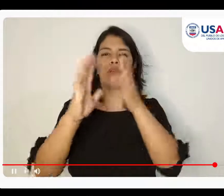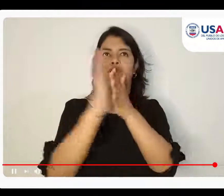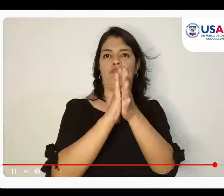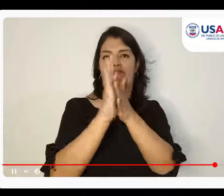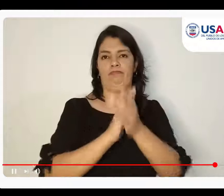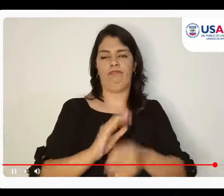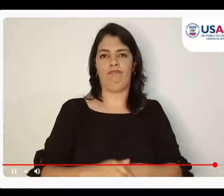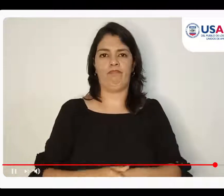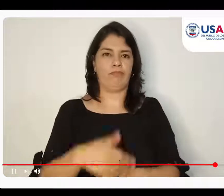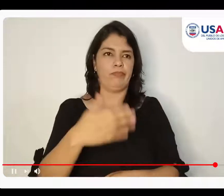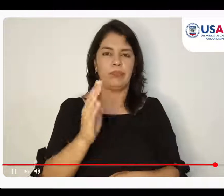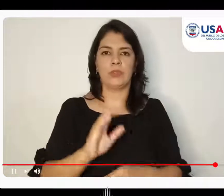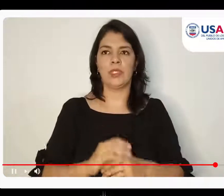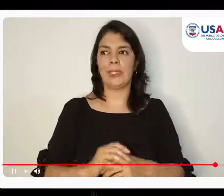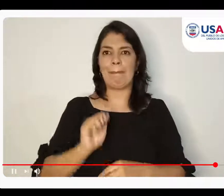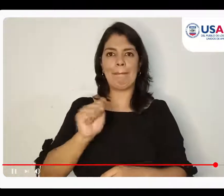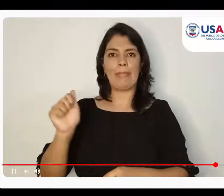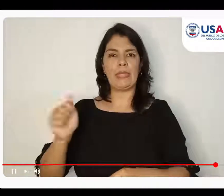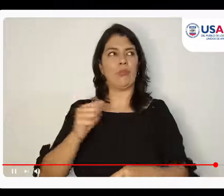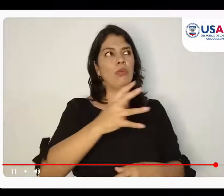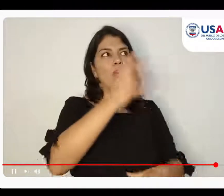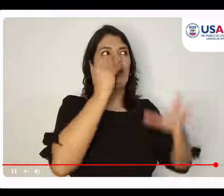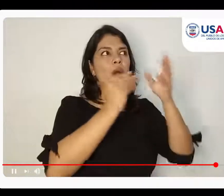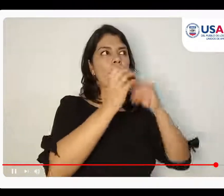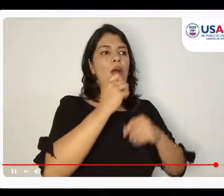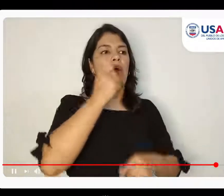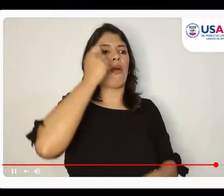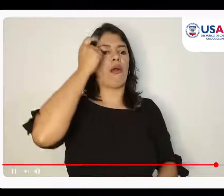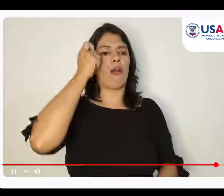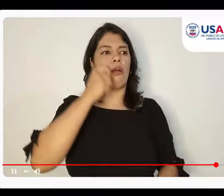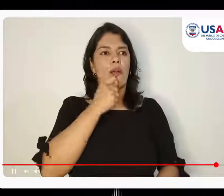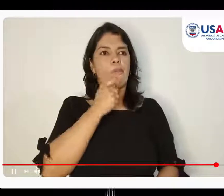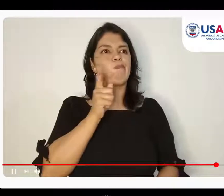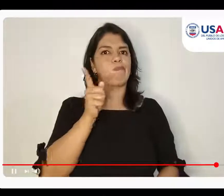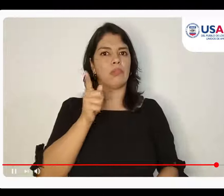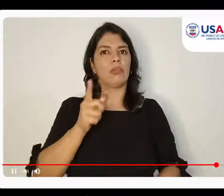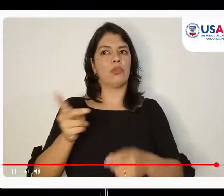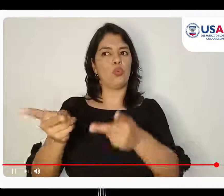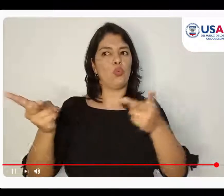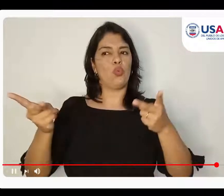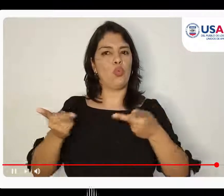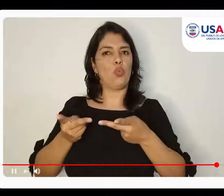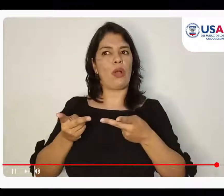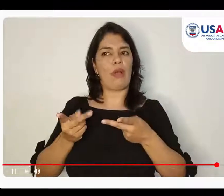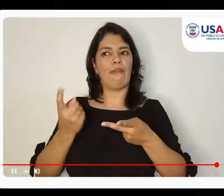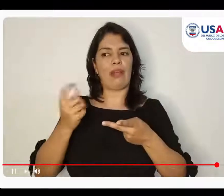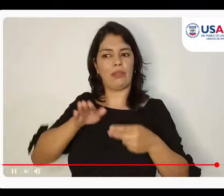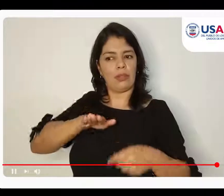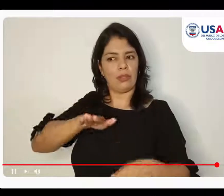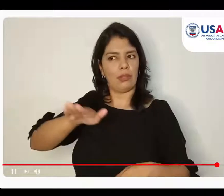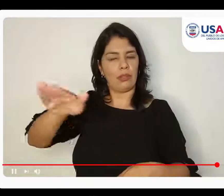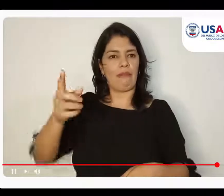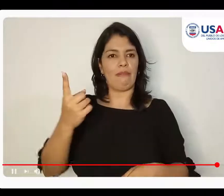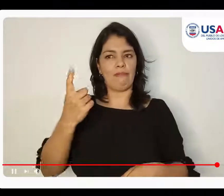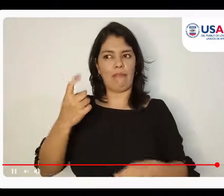se tiene, por ejemplo, que empiezan a identificar sectores o sitios públicos comunes que no son accesibles para